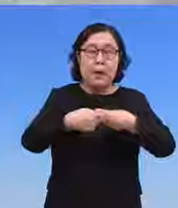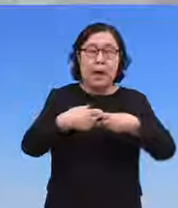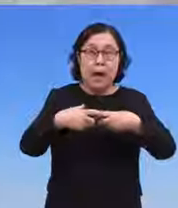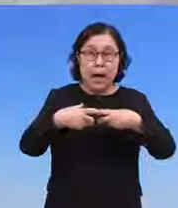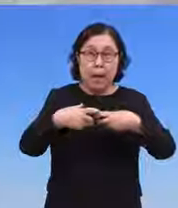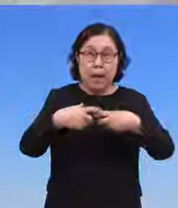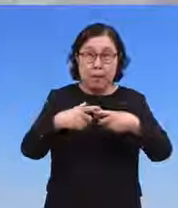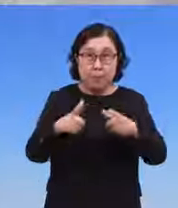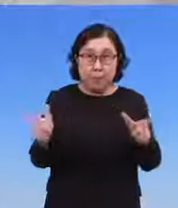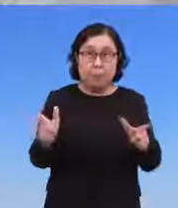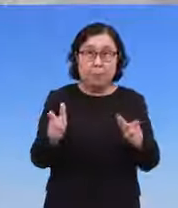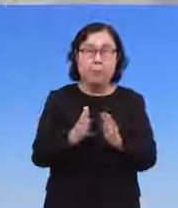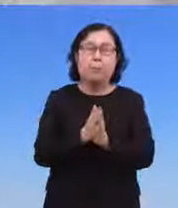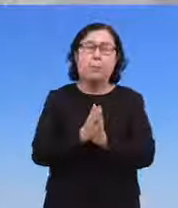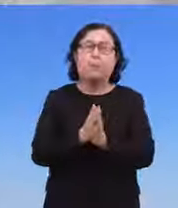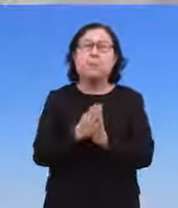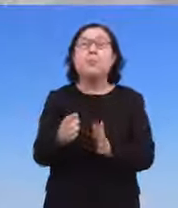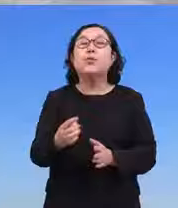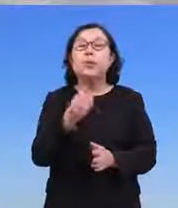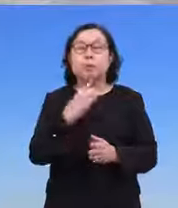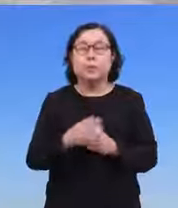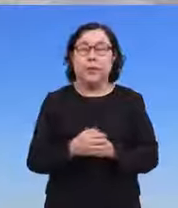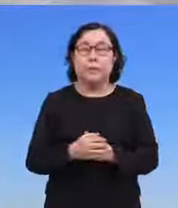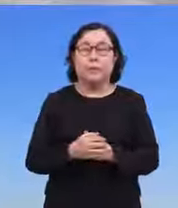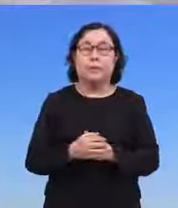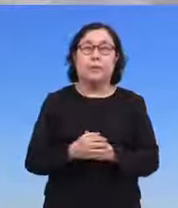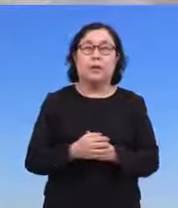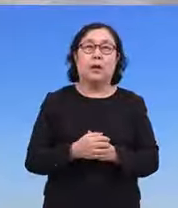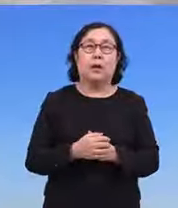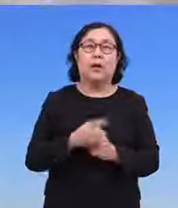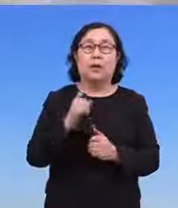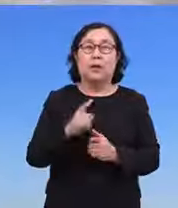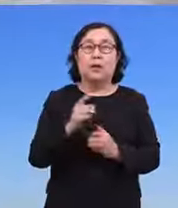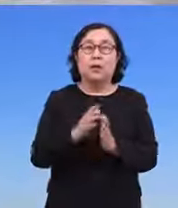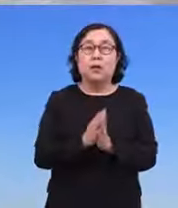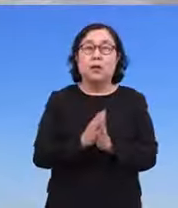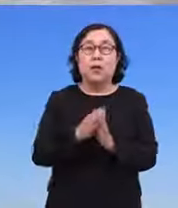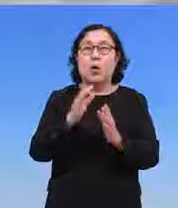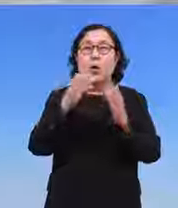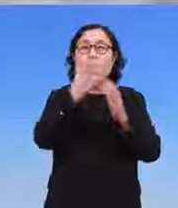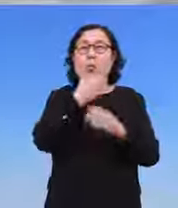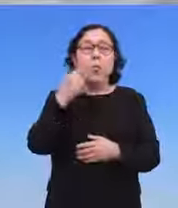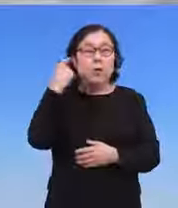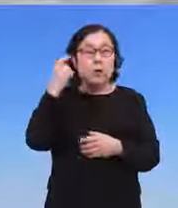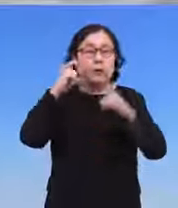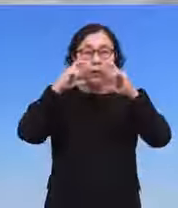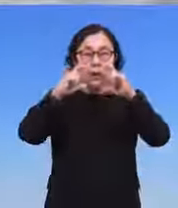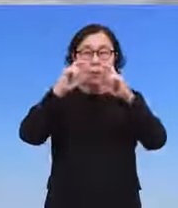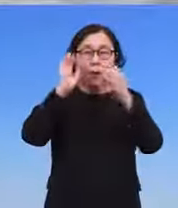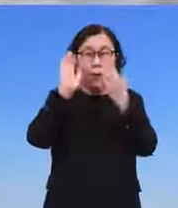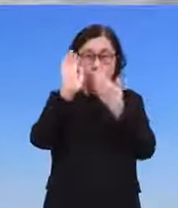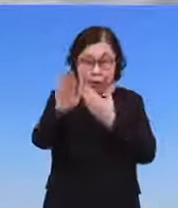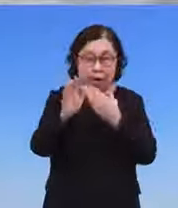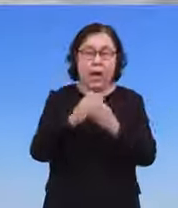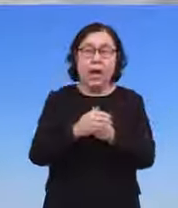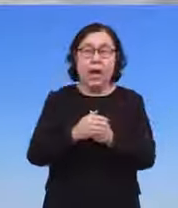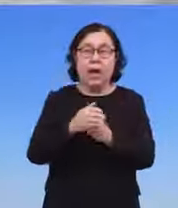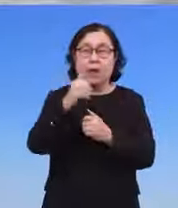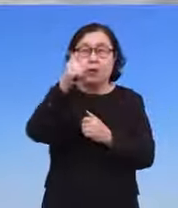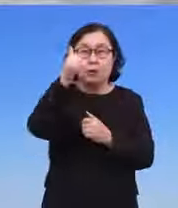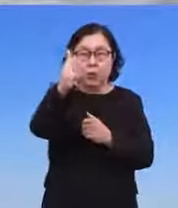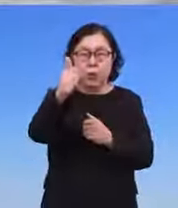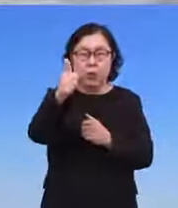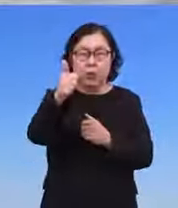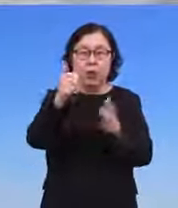복음을 선포했는데요. 제가 주목하는 게 뭐냐 하면은 그렇게 거두절미하고 복음을 선포하고 난 다음에 바로